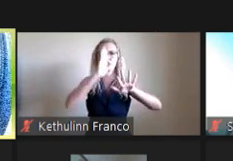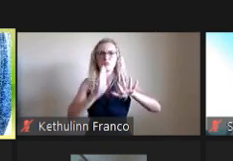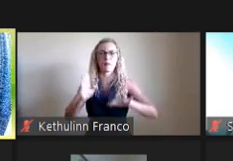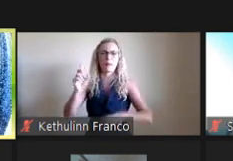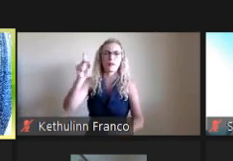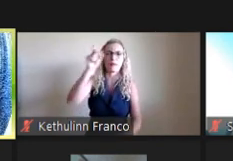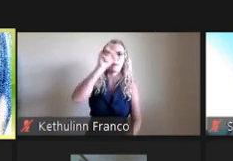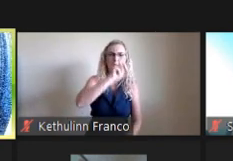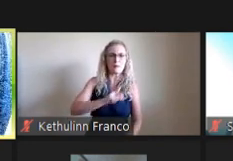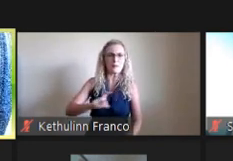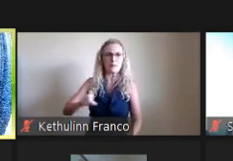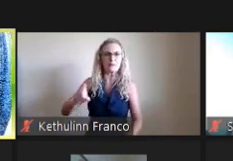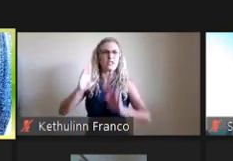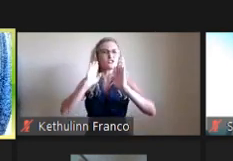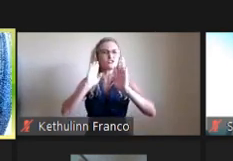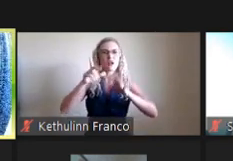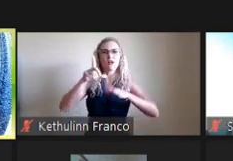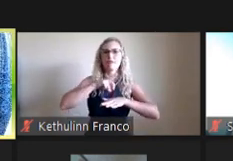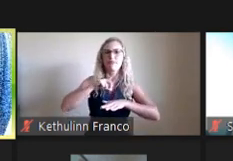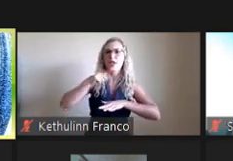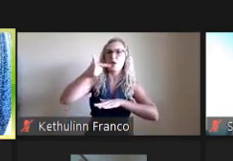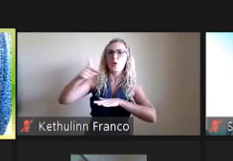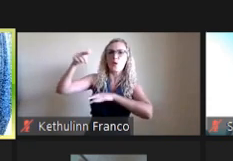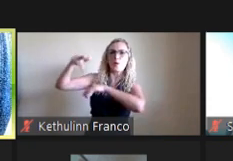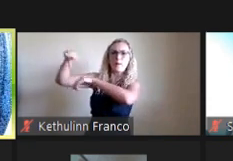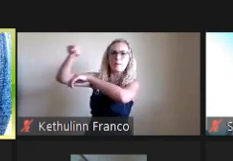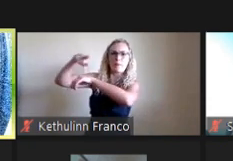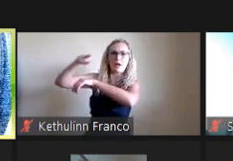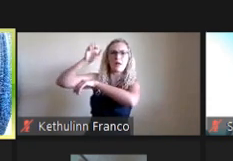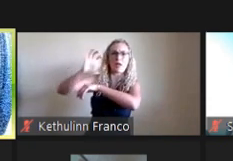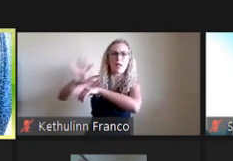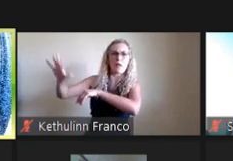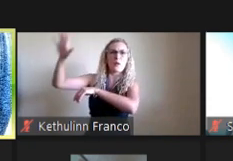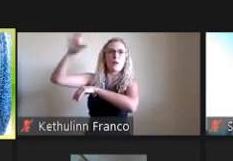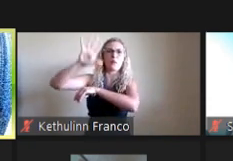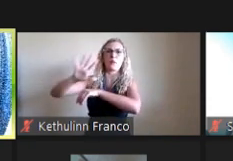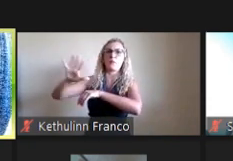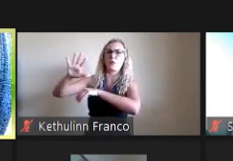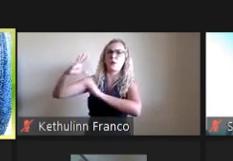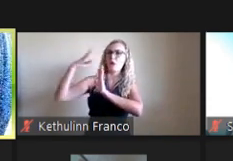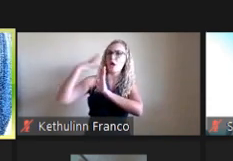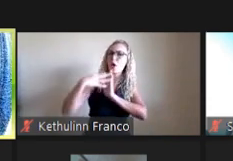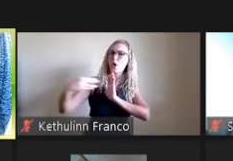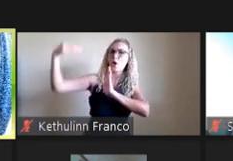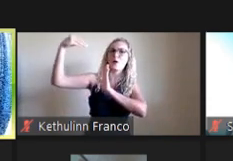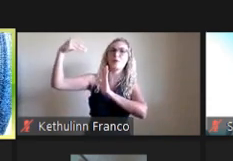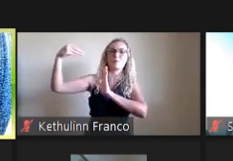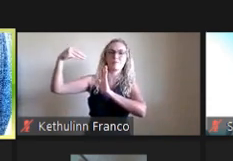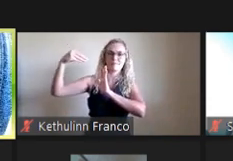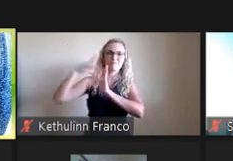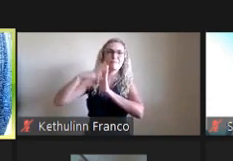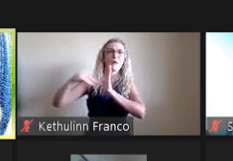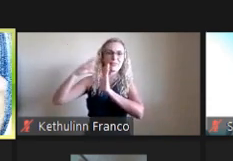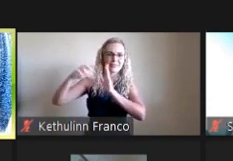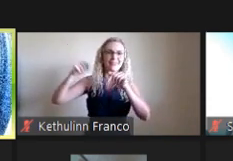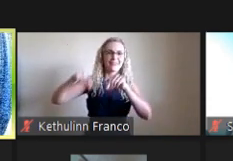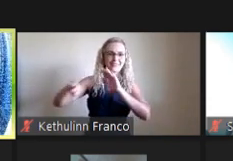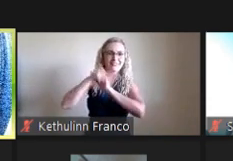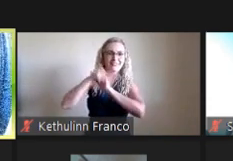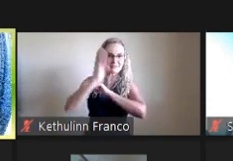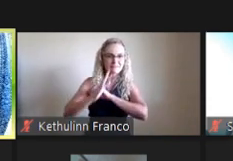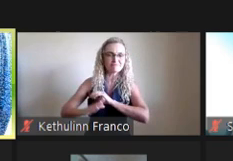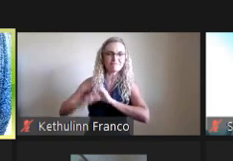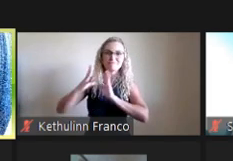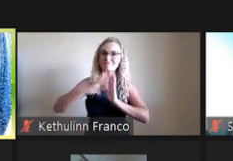se estendido, né, com cursos lá. E agora, recentemente, a professora que idealizou, né, juntamente com a sua equipe, a